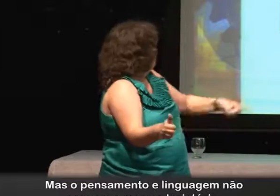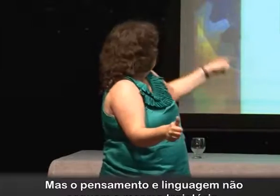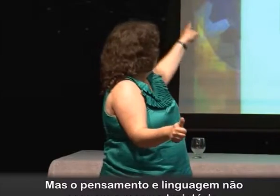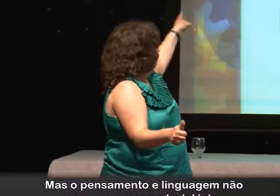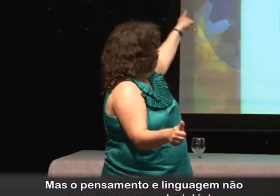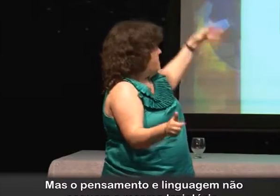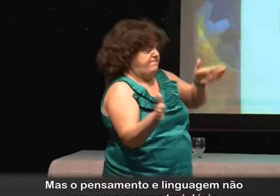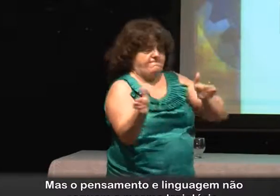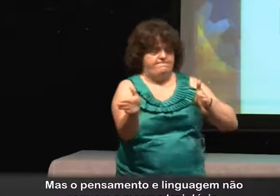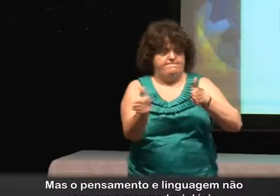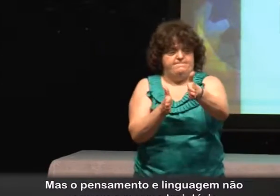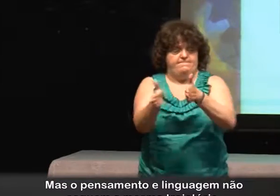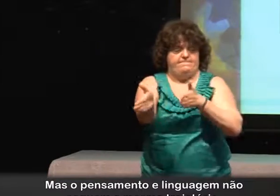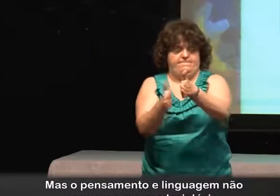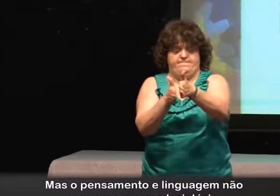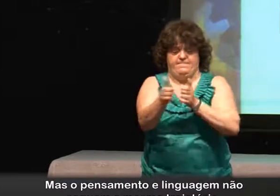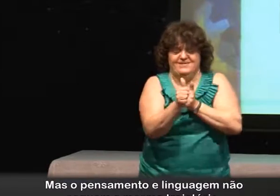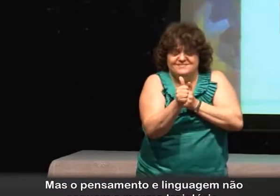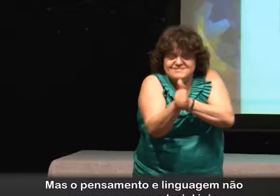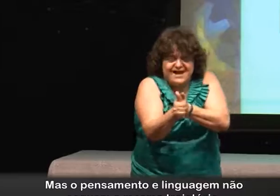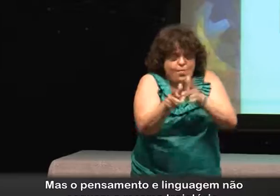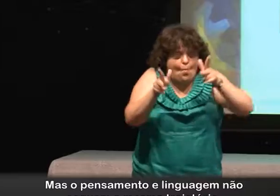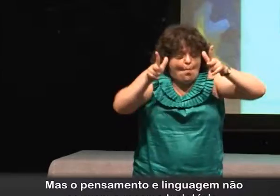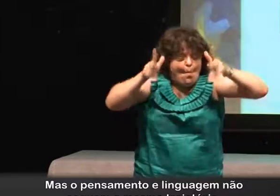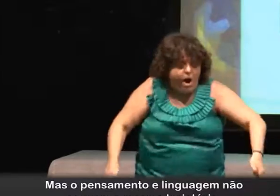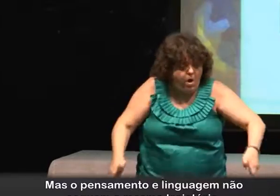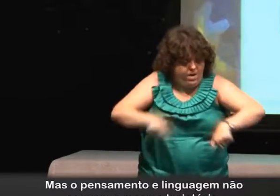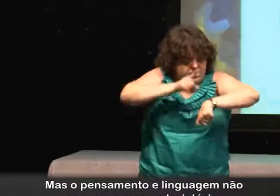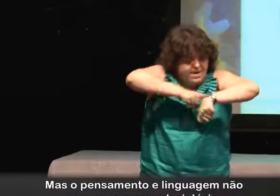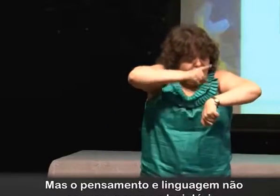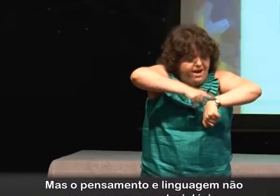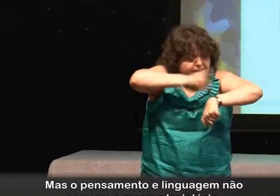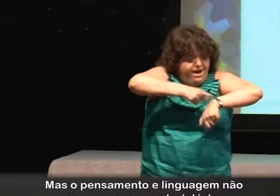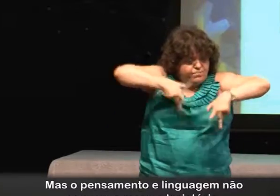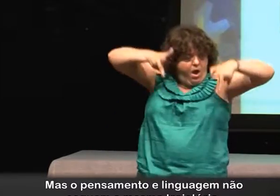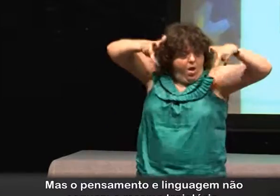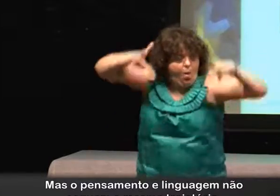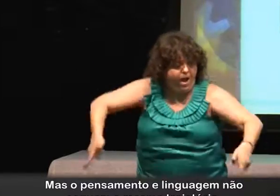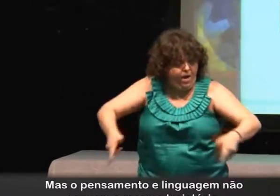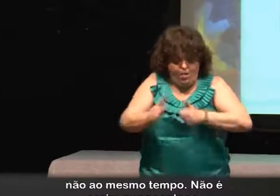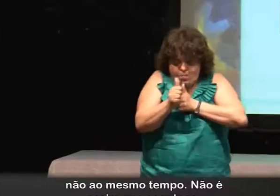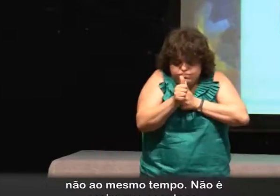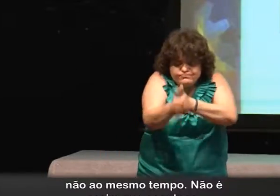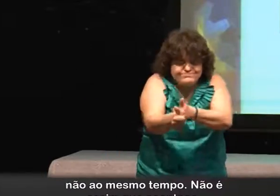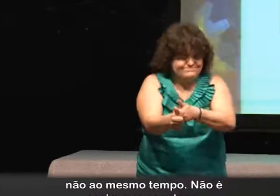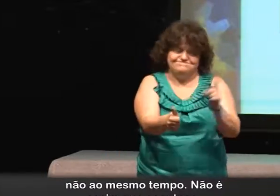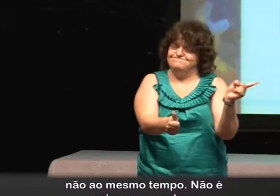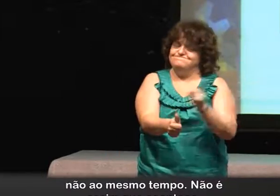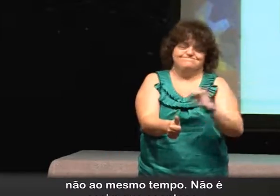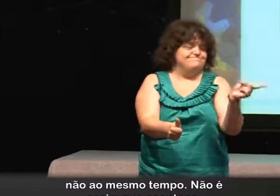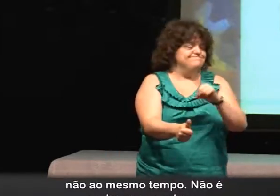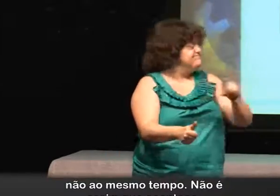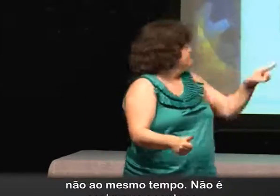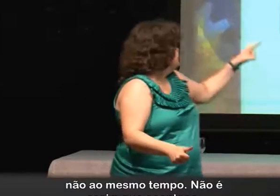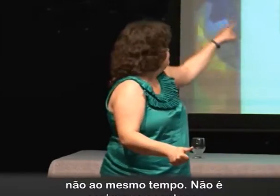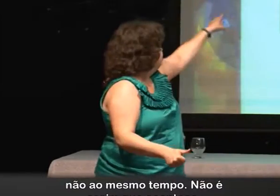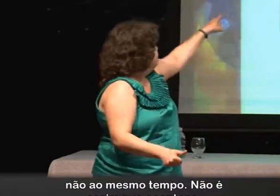Mas a gente não, o pensamento e linguagem não seguem a mesma trajetória, não ao mesmo tempo, não é assim que